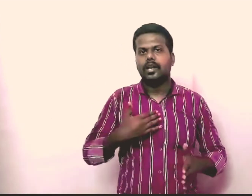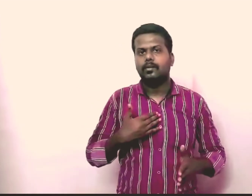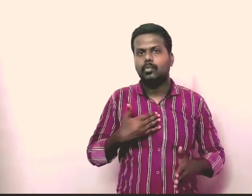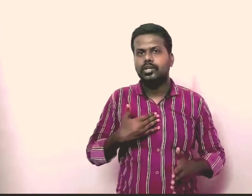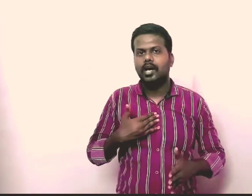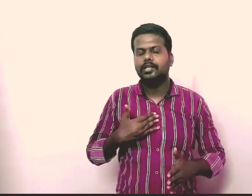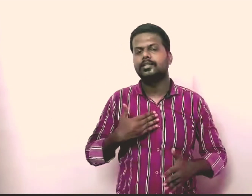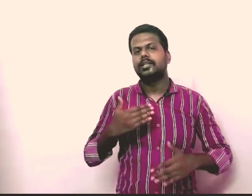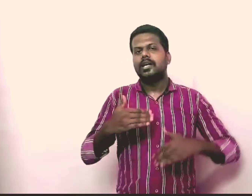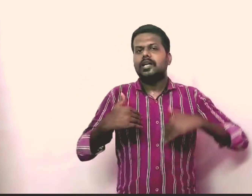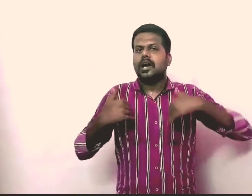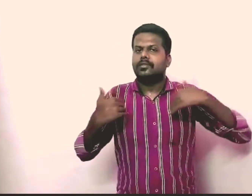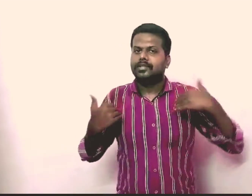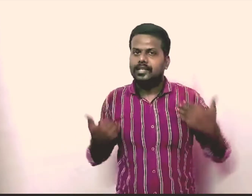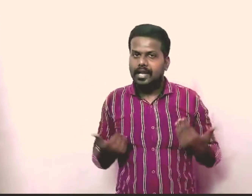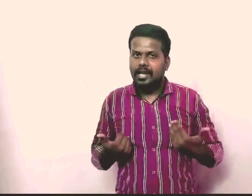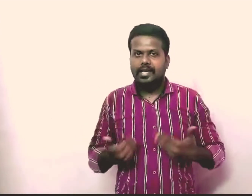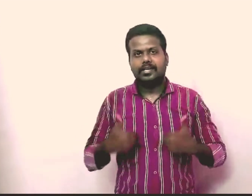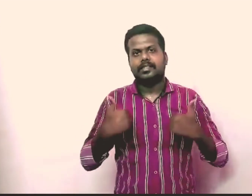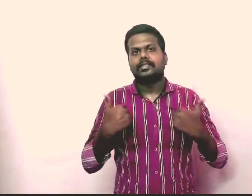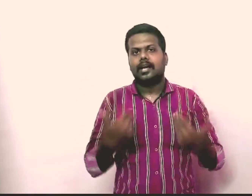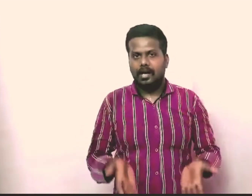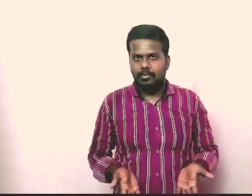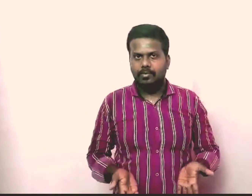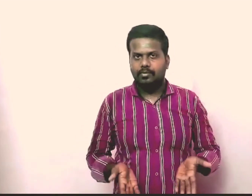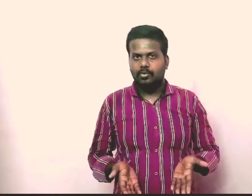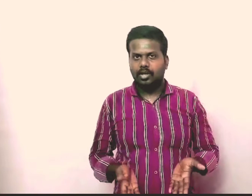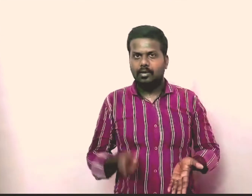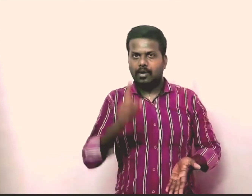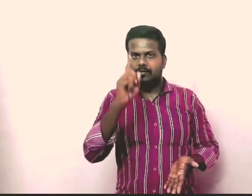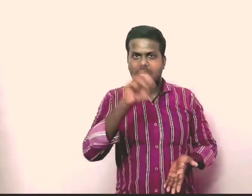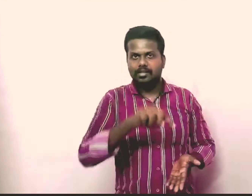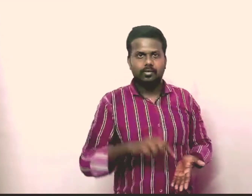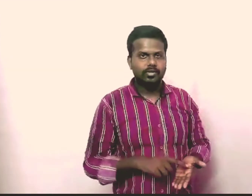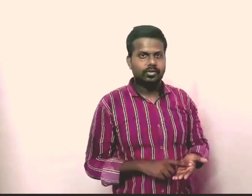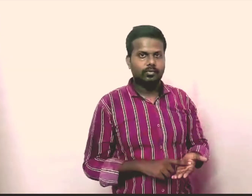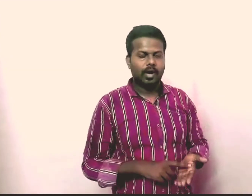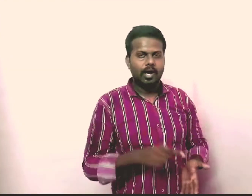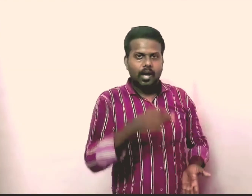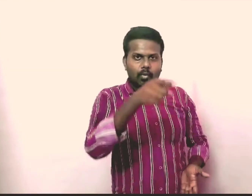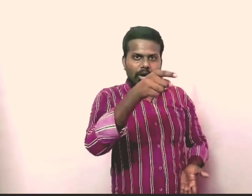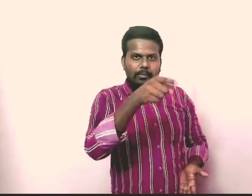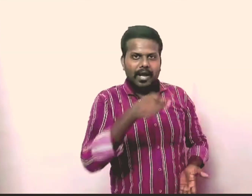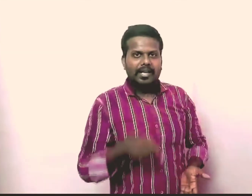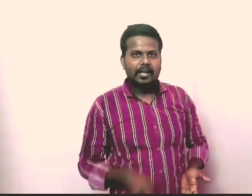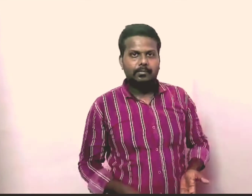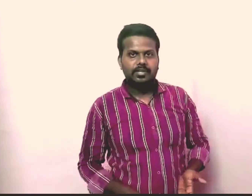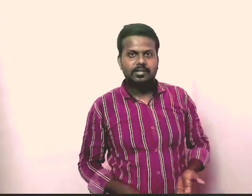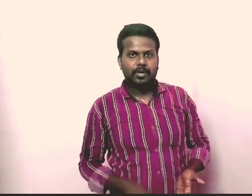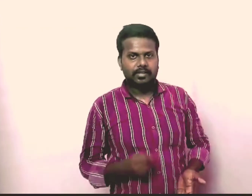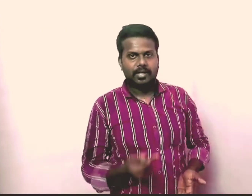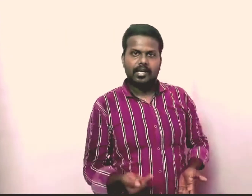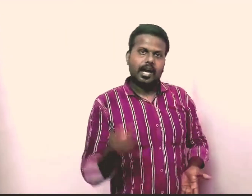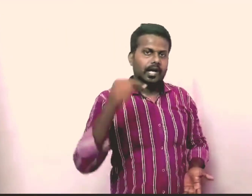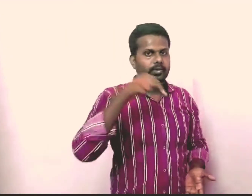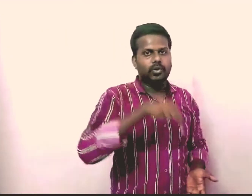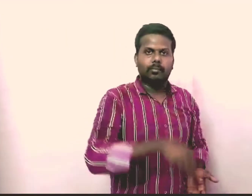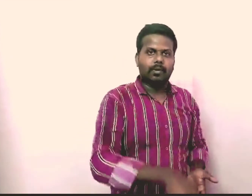என்னால முடியாது, நான் வந்து ஏழை, எத்த காம்ப்ளிமெண்ட் கொடுத்தாலும் அவன் அடுத்து ஒன்னு சொல்லுவான், உங்க பேக்க நான் பிரிச்சு பார்த்தேன், அதுக்குள்ள